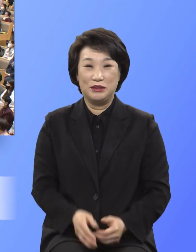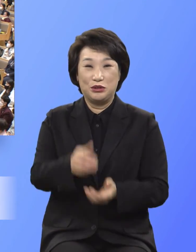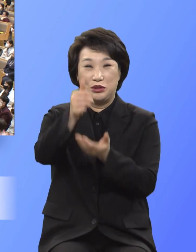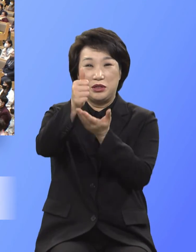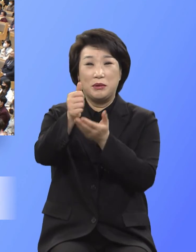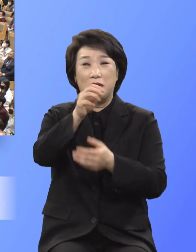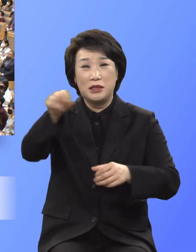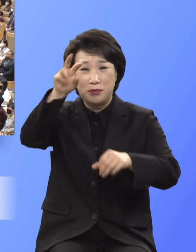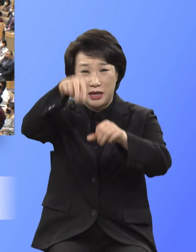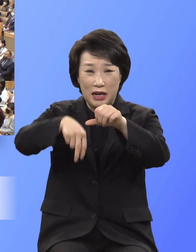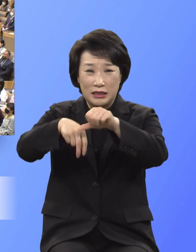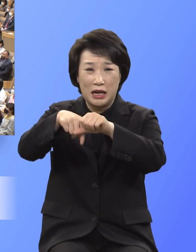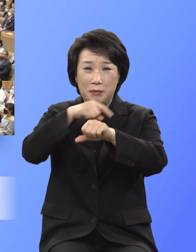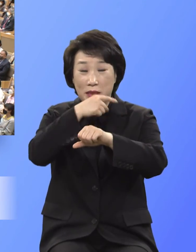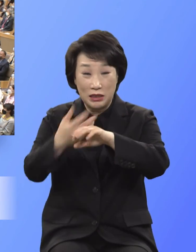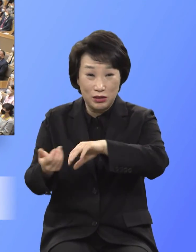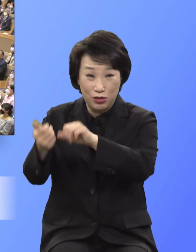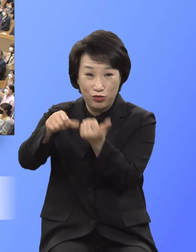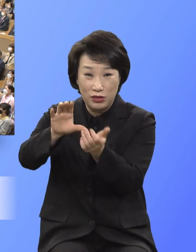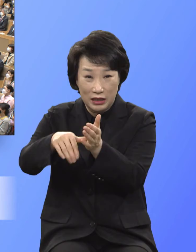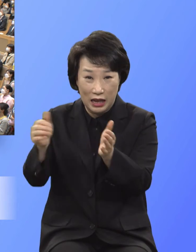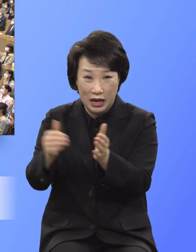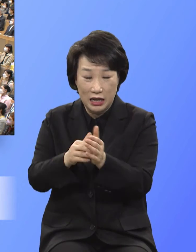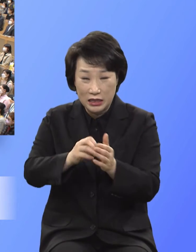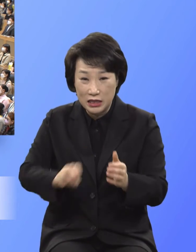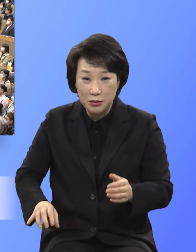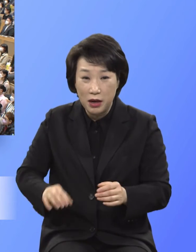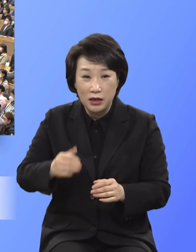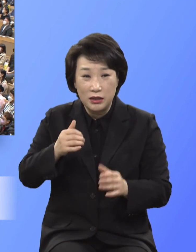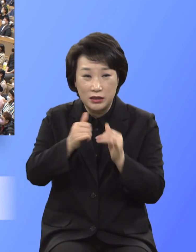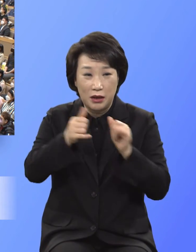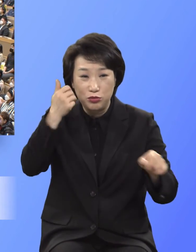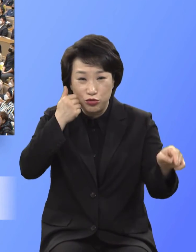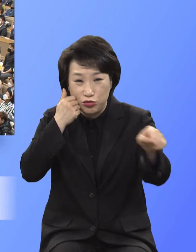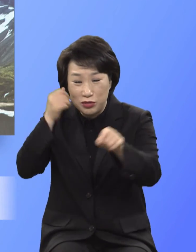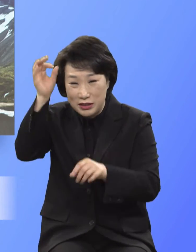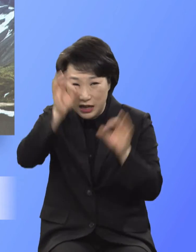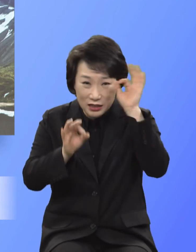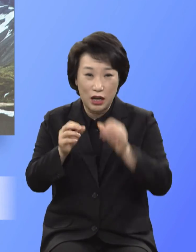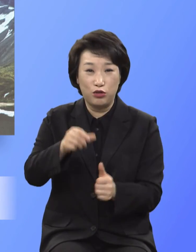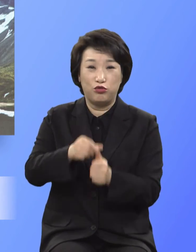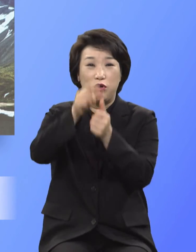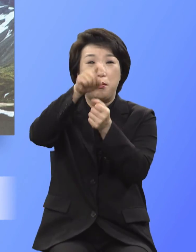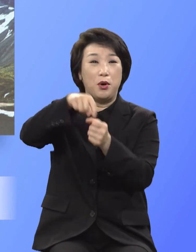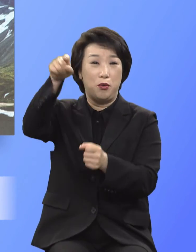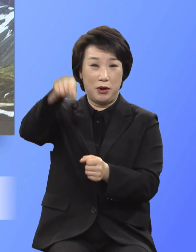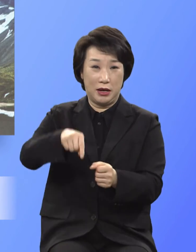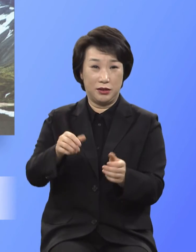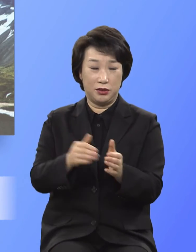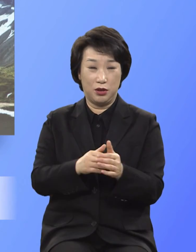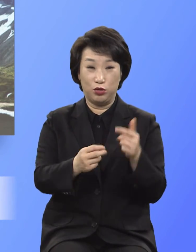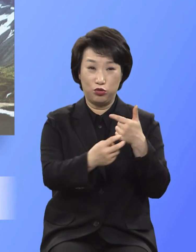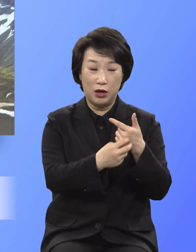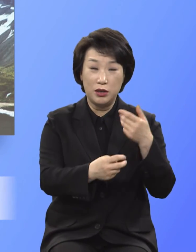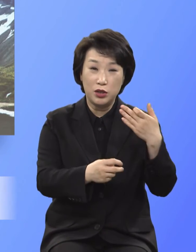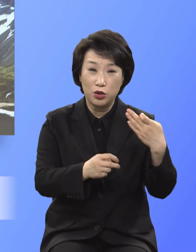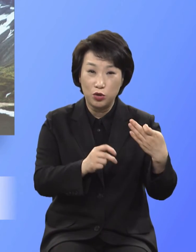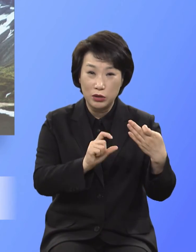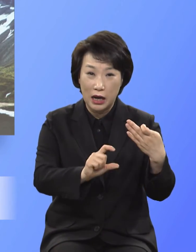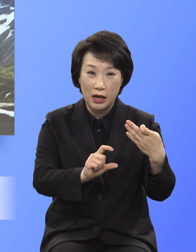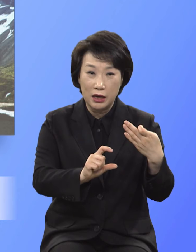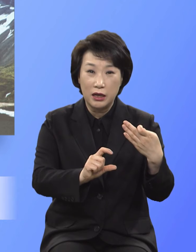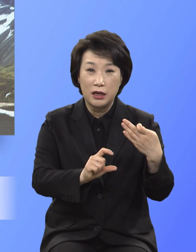주님은 십자가에서 피 흘려 죽기까지 잊어버린 자를 찾아 구원하러 오셨습니다. 누가복음